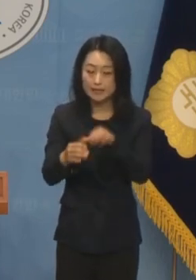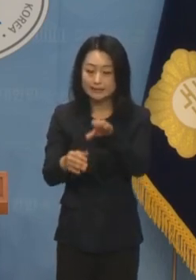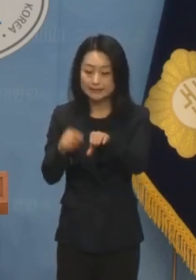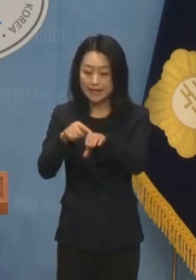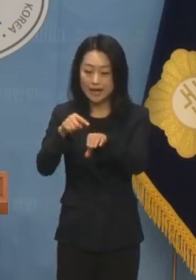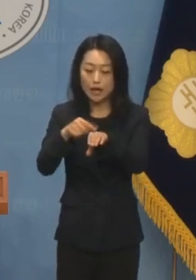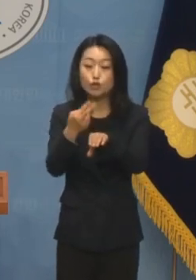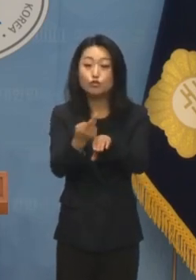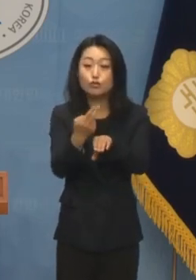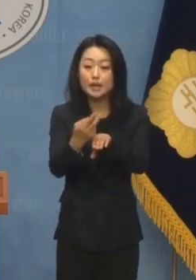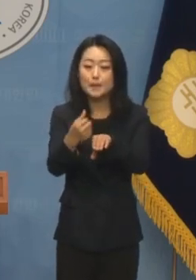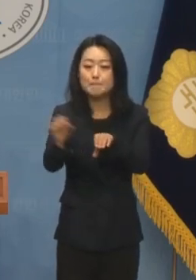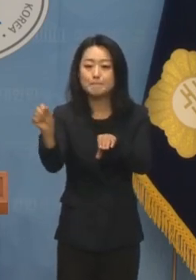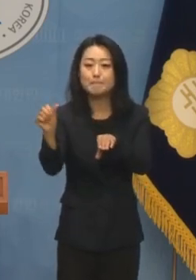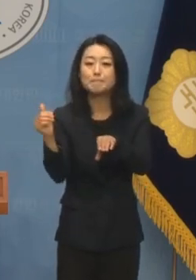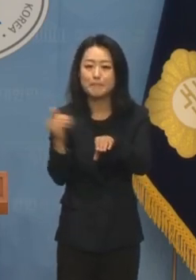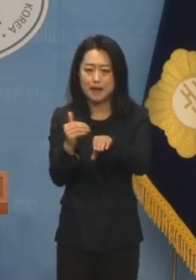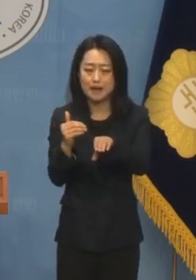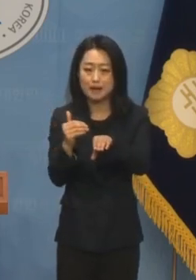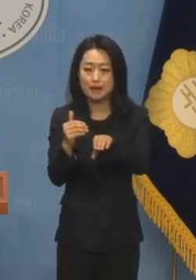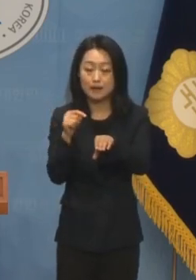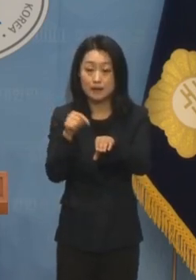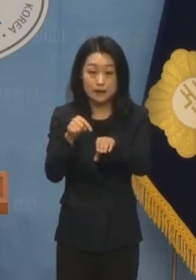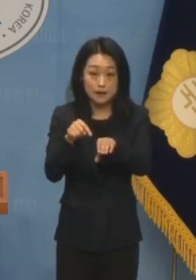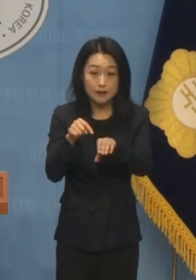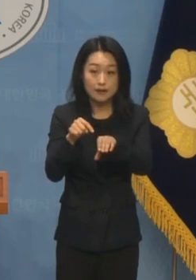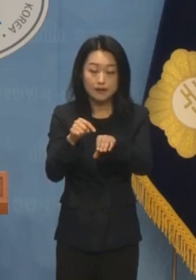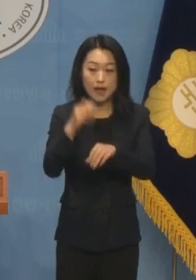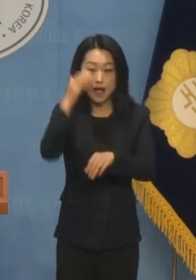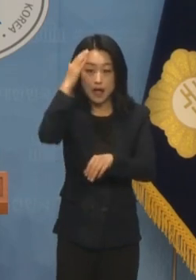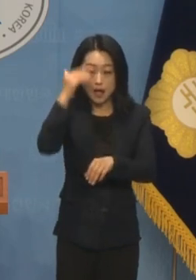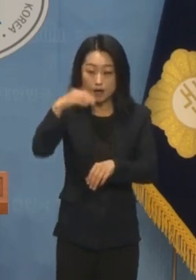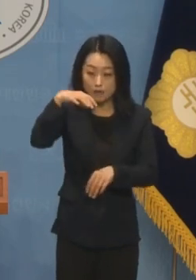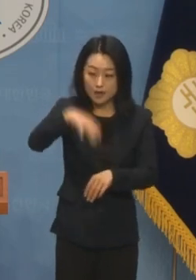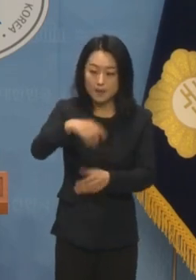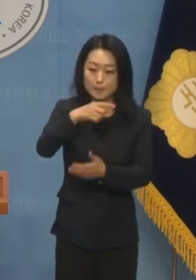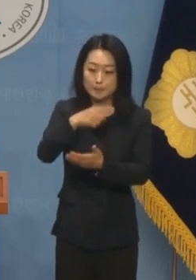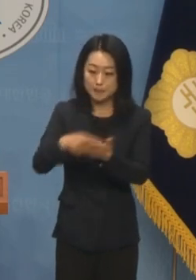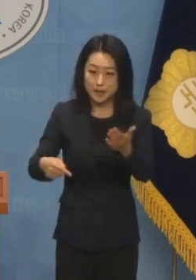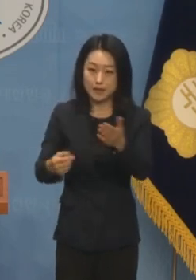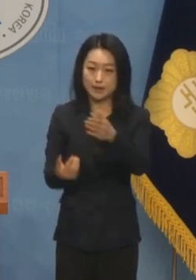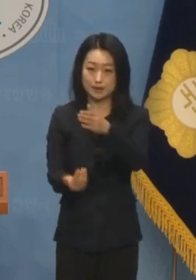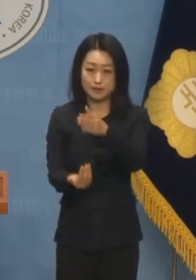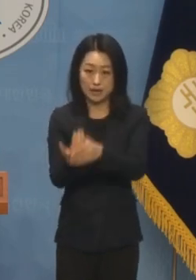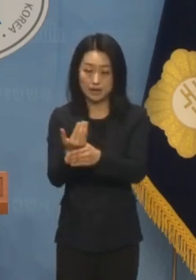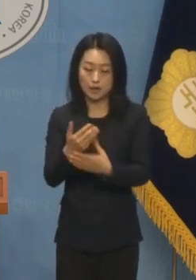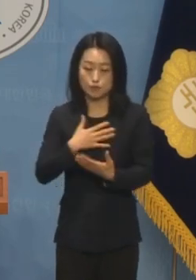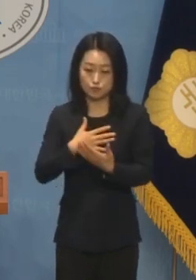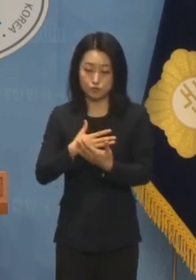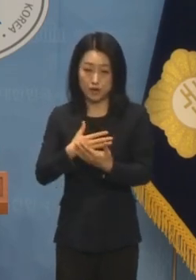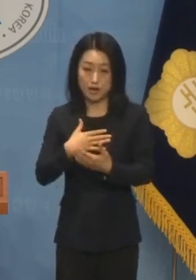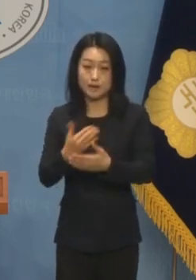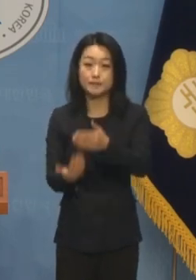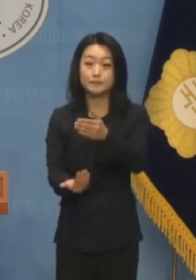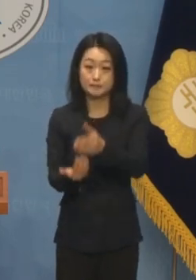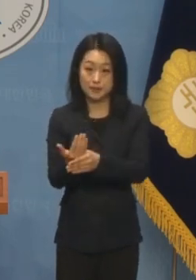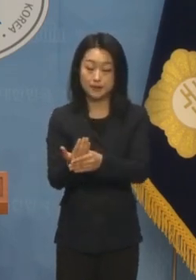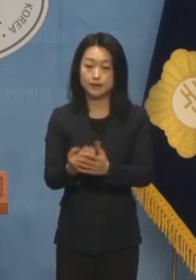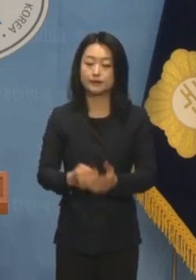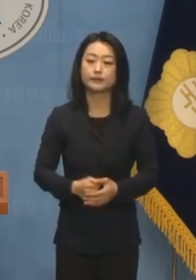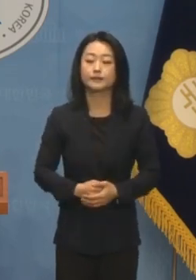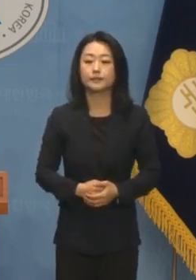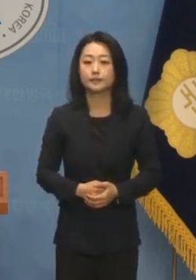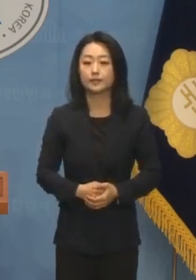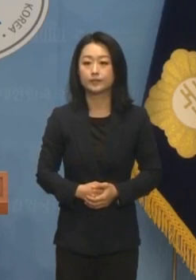유리가 파손되는 등 대한민국 국민에게 실질적인 피해와 불안 요소로 다가오고 있다.